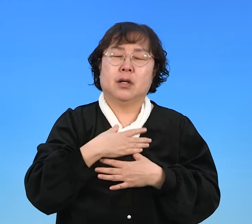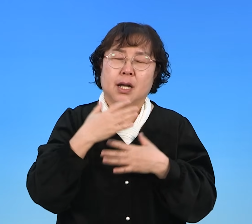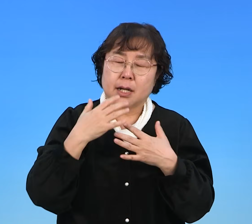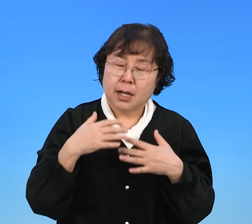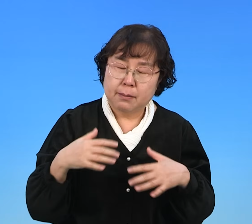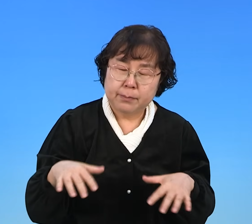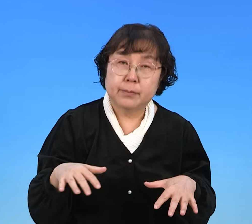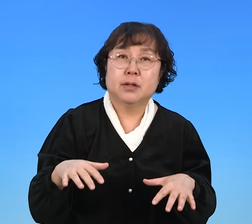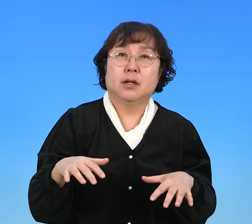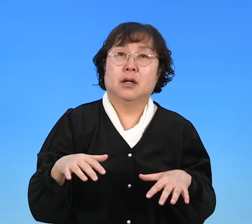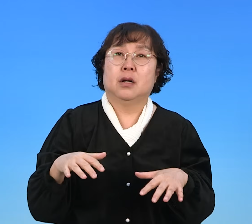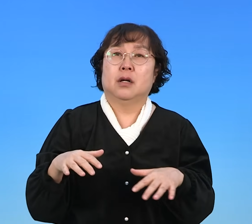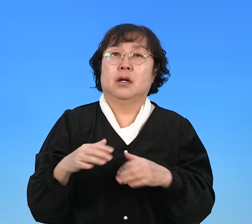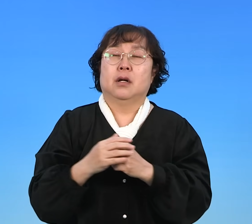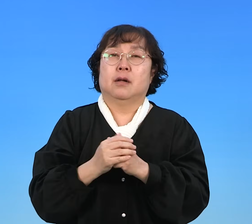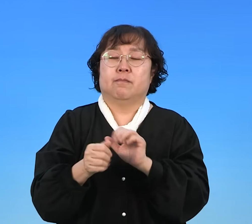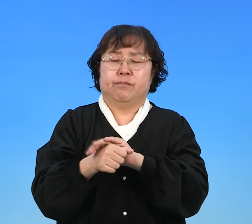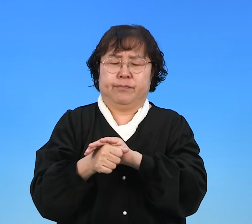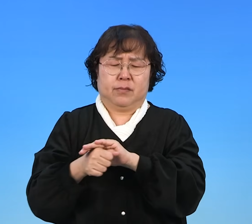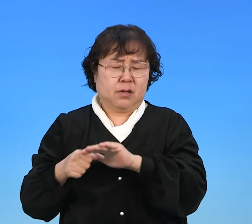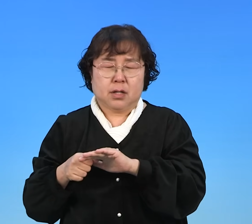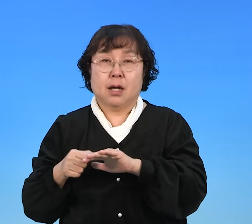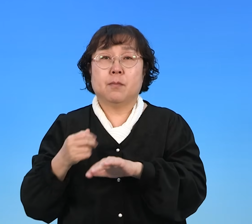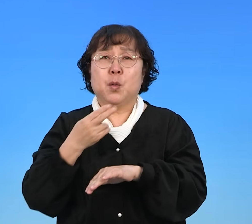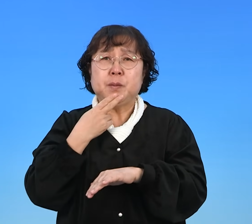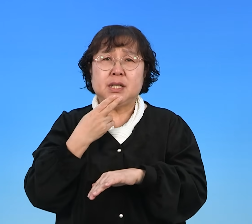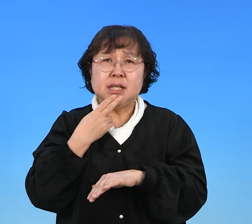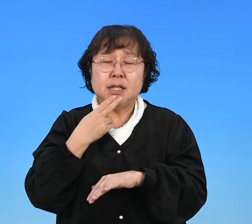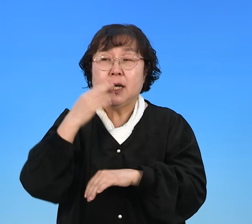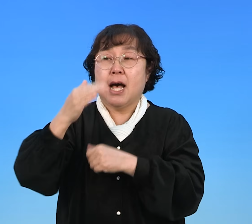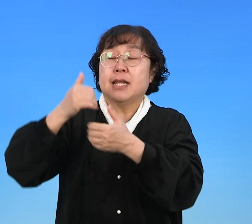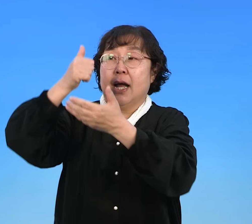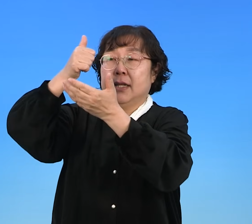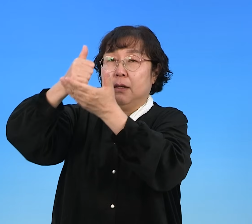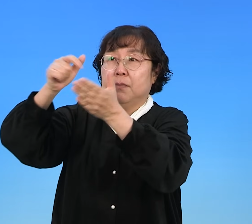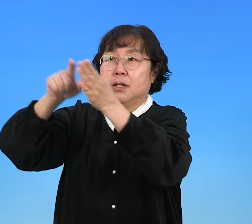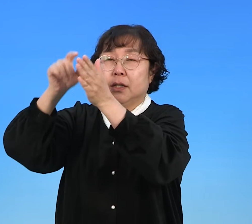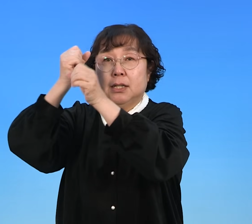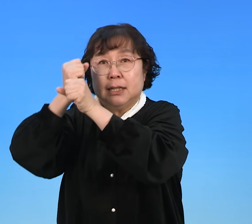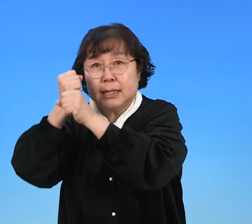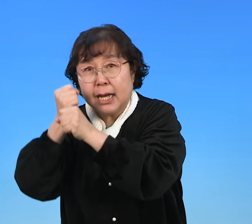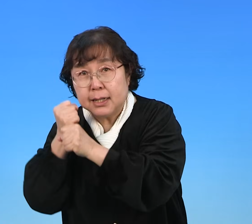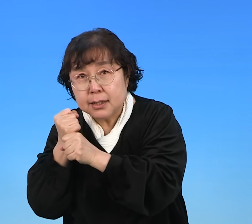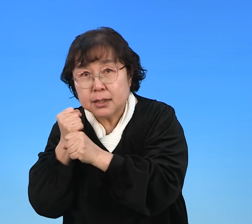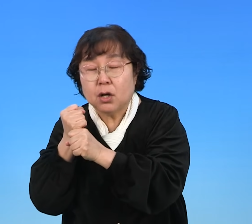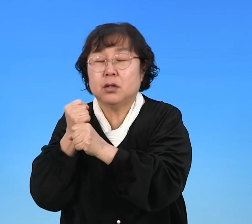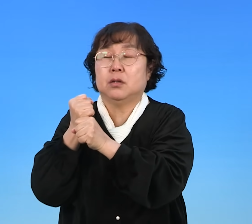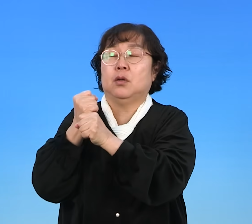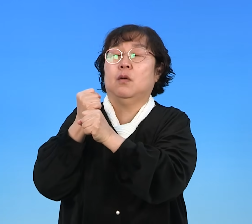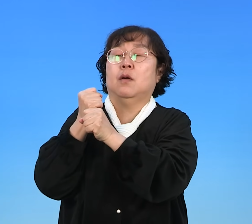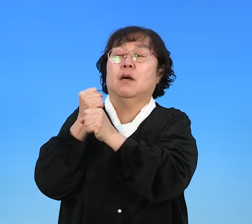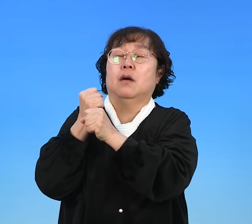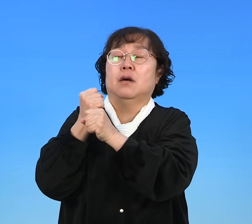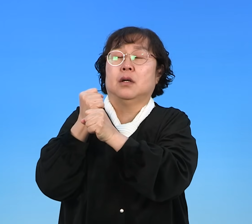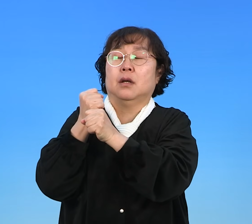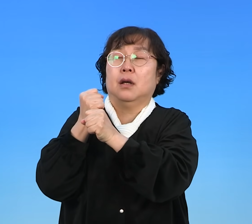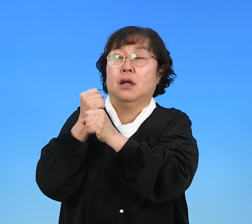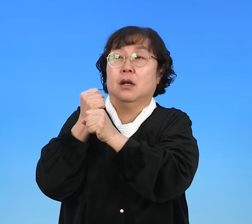그런 연약함을 열등감으로 몰고 가지 않으시고 하나님을 의지하는 것으로 몰고